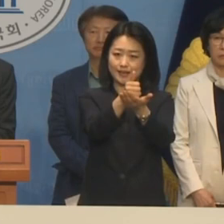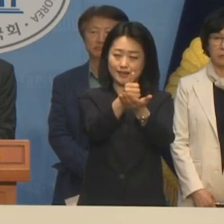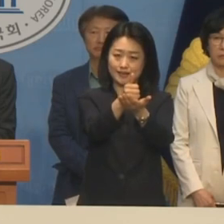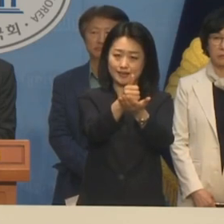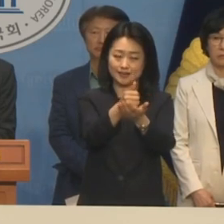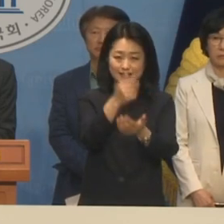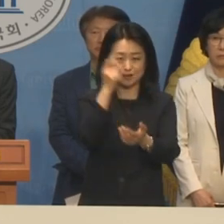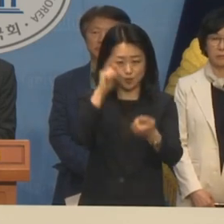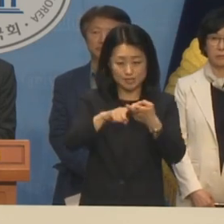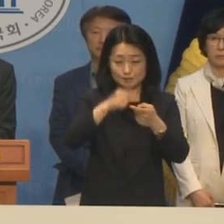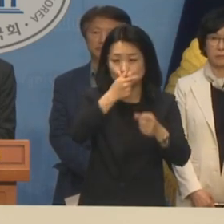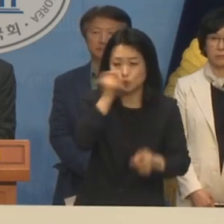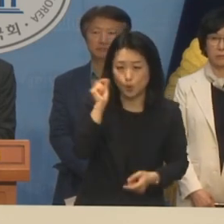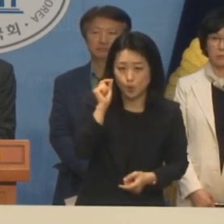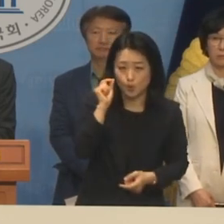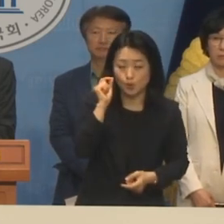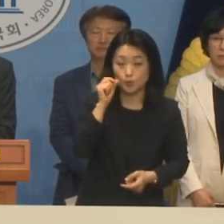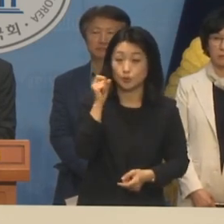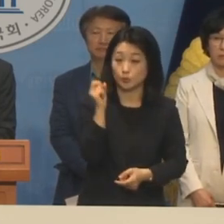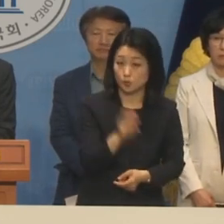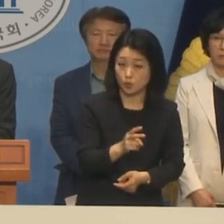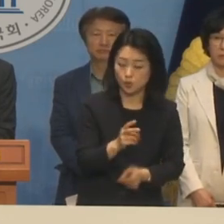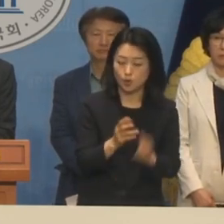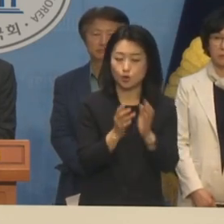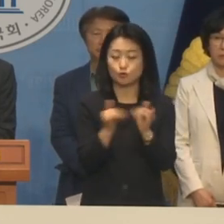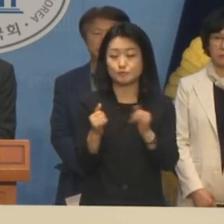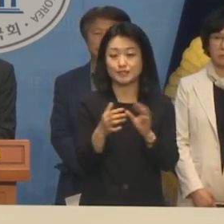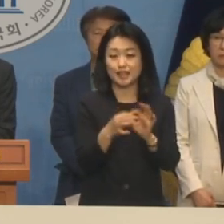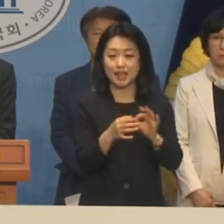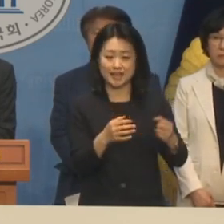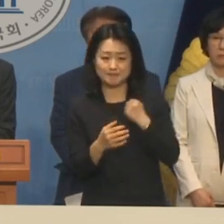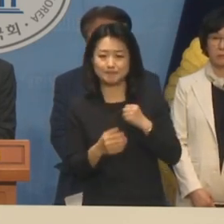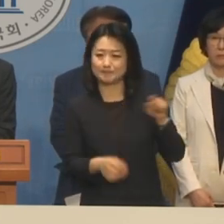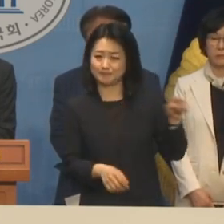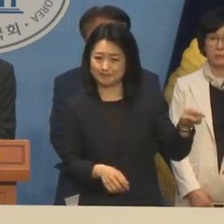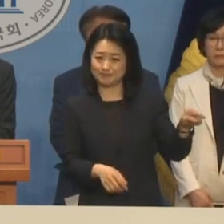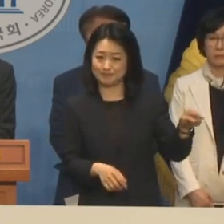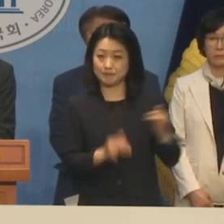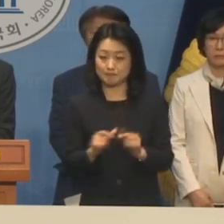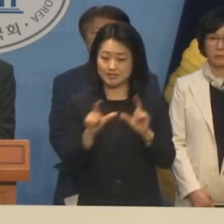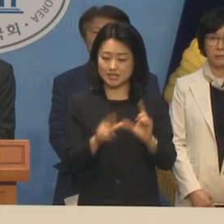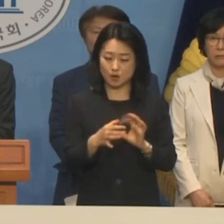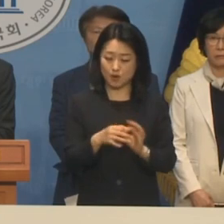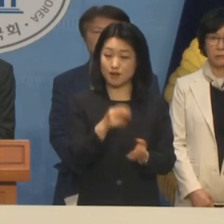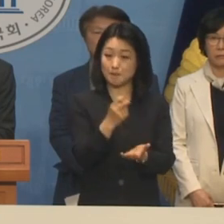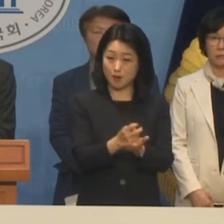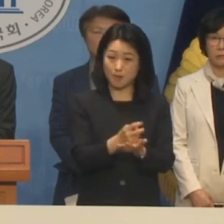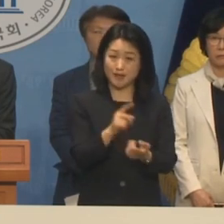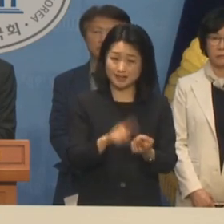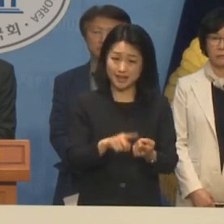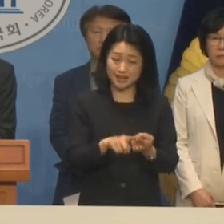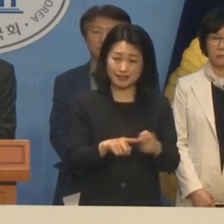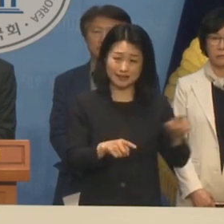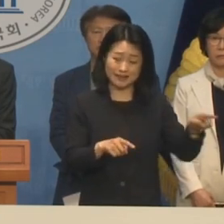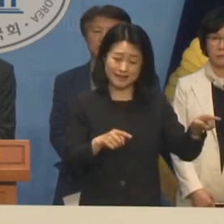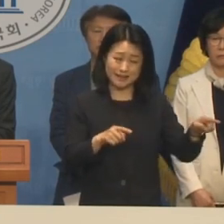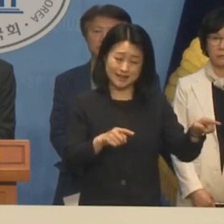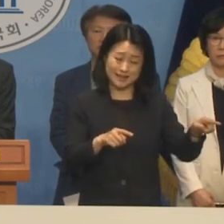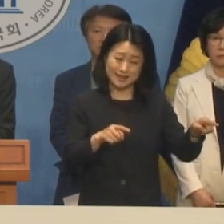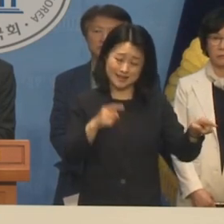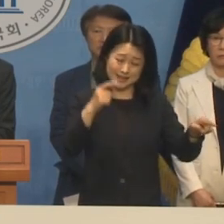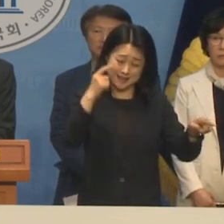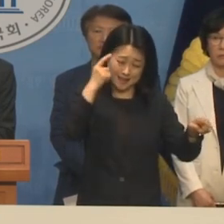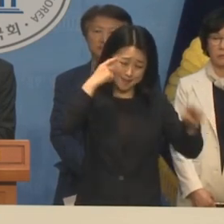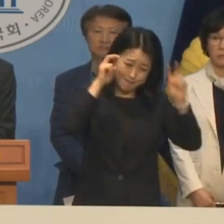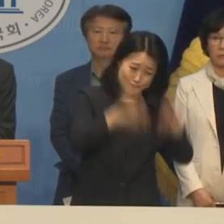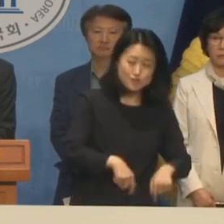관심 부족도 있지만은 국민의힘이 적어도 이런 민생 문제에 대해서 너무나 무감각하고 무관심한 것에